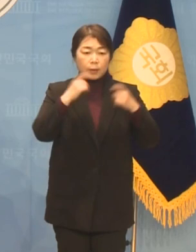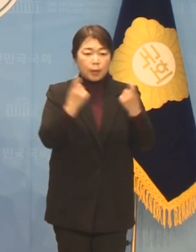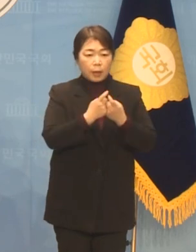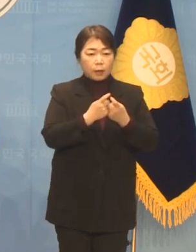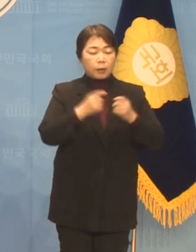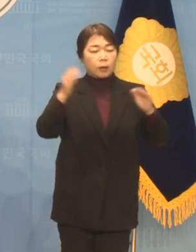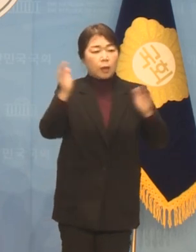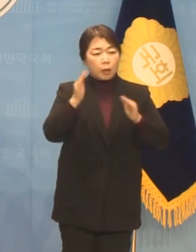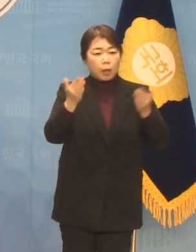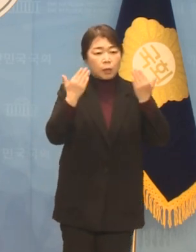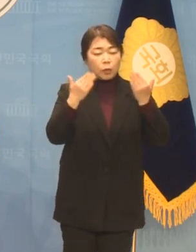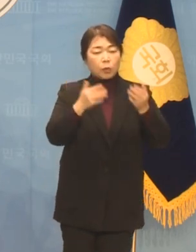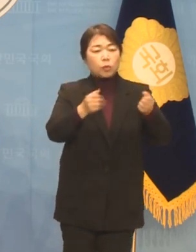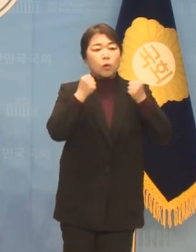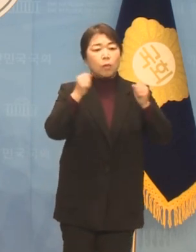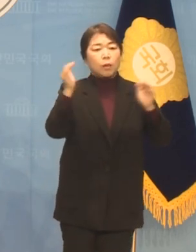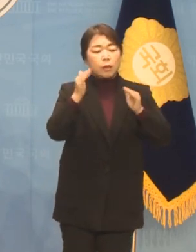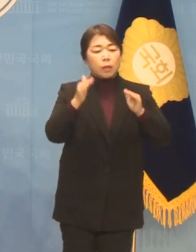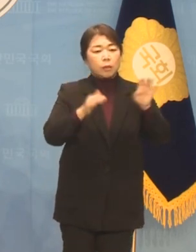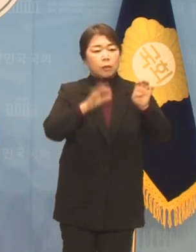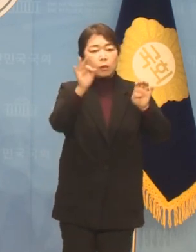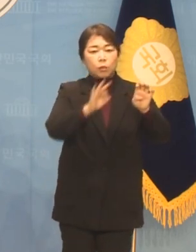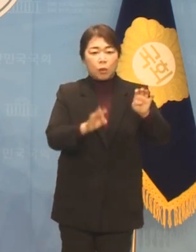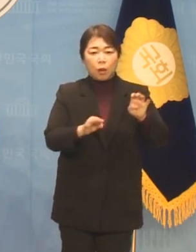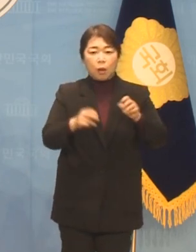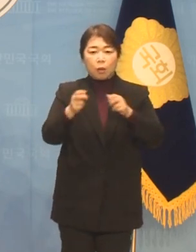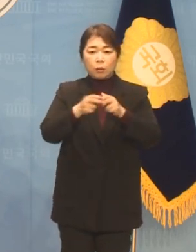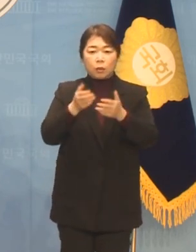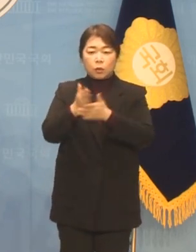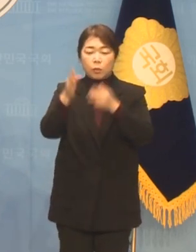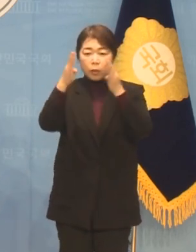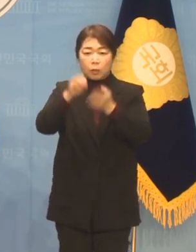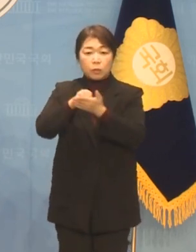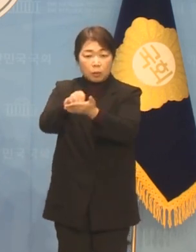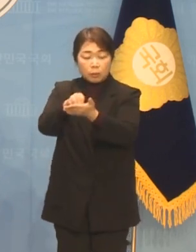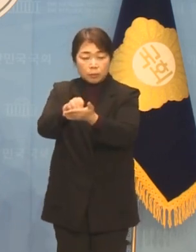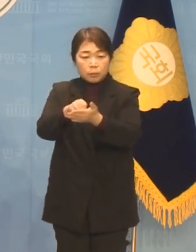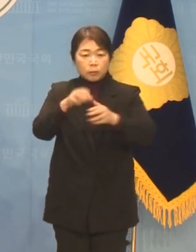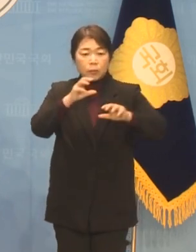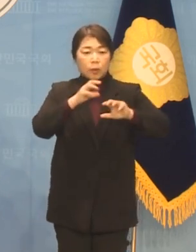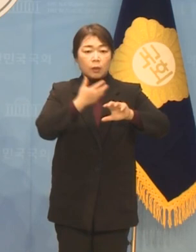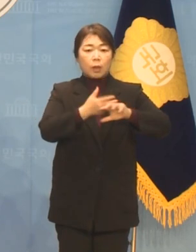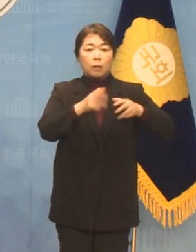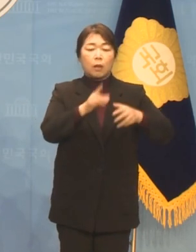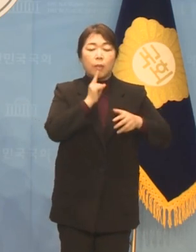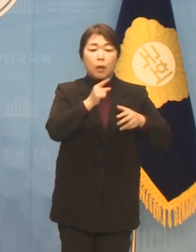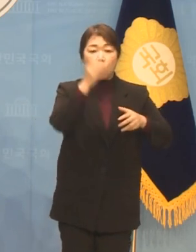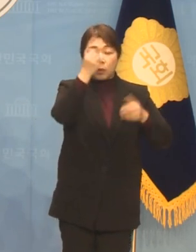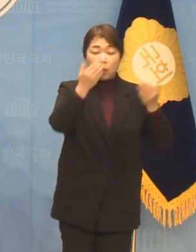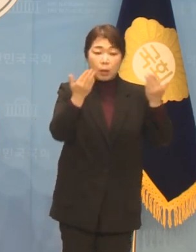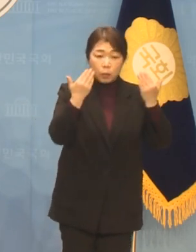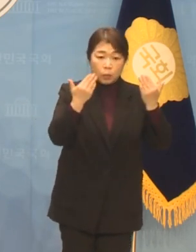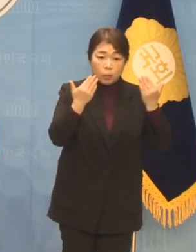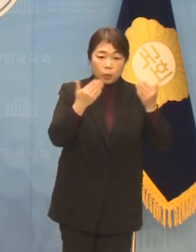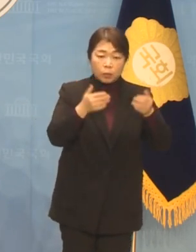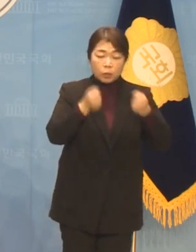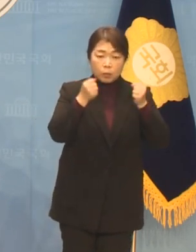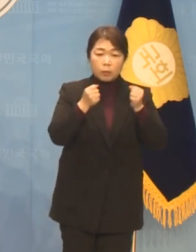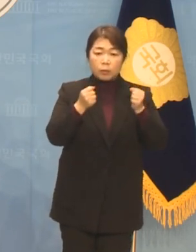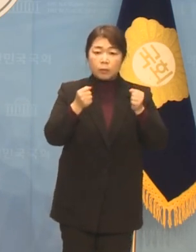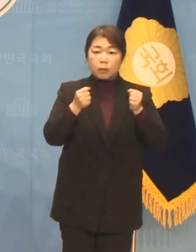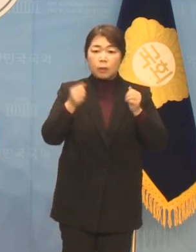졸업생 40%가 의대에 진학을 했고 외고 졸업생의 60%가 비어문 계열로 진학했다는